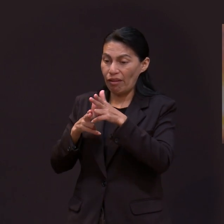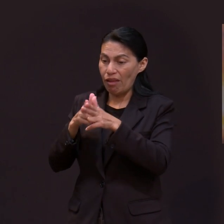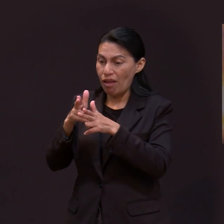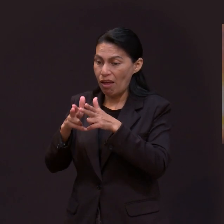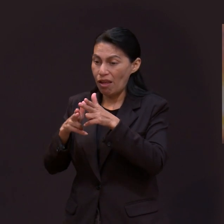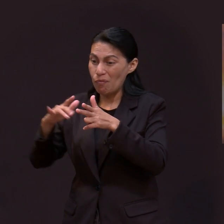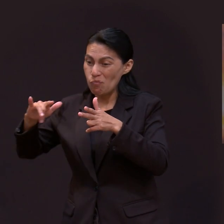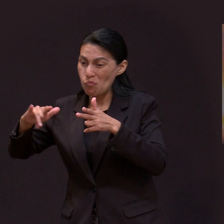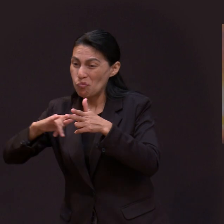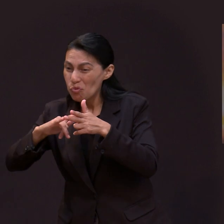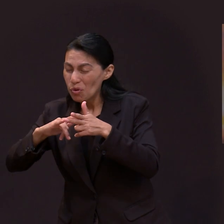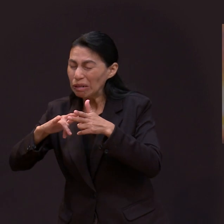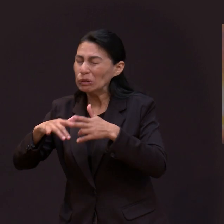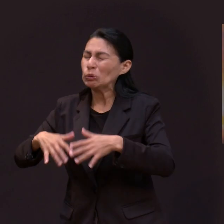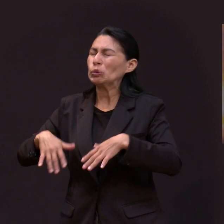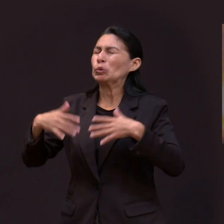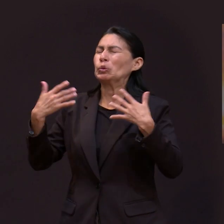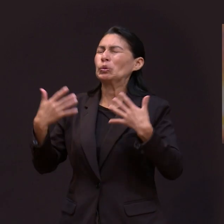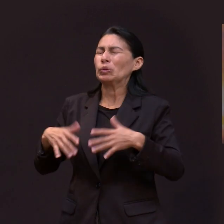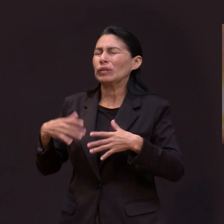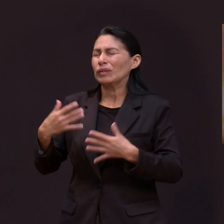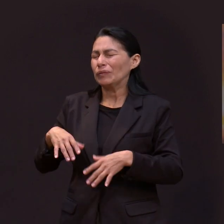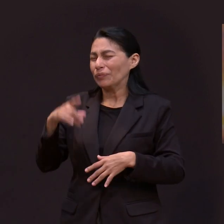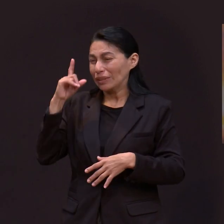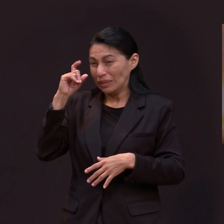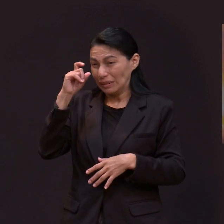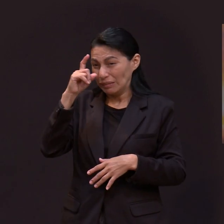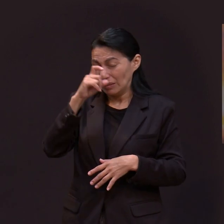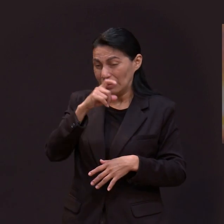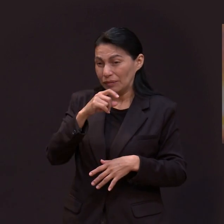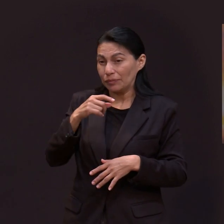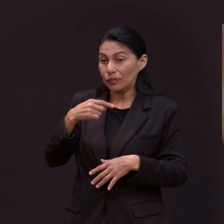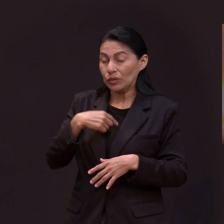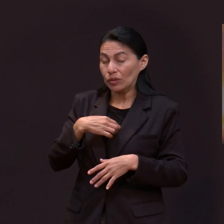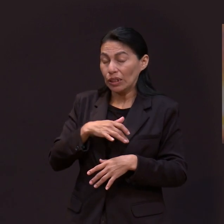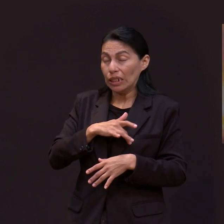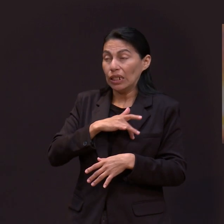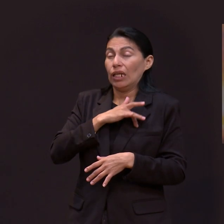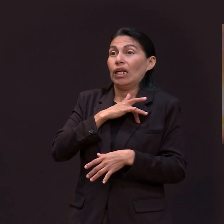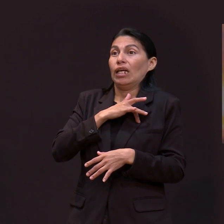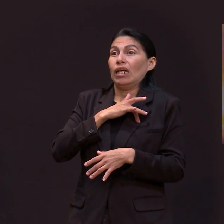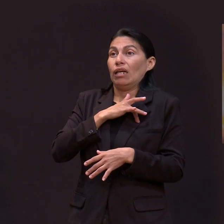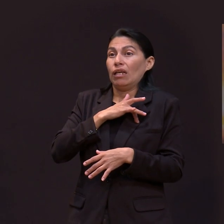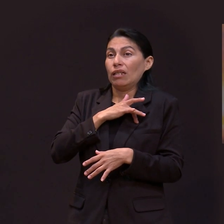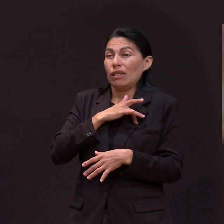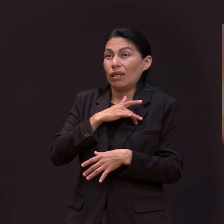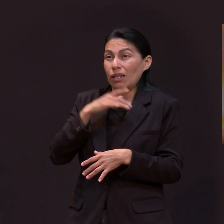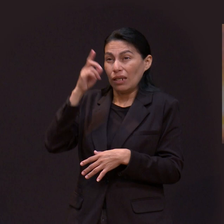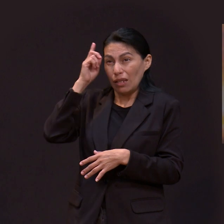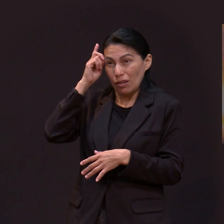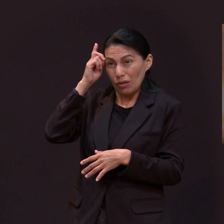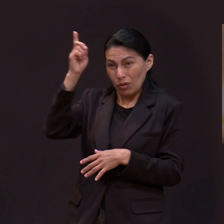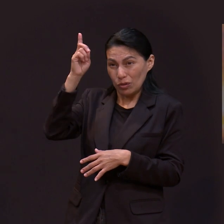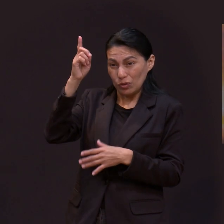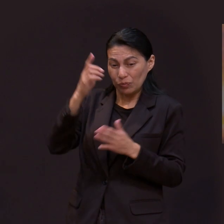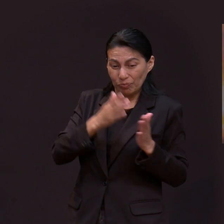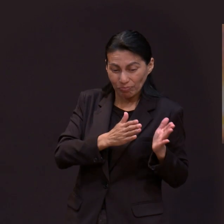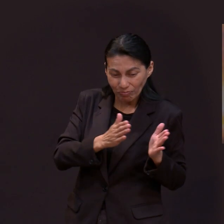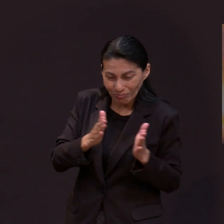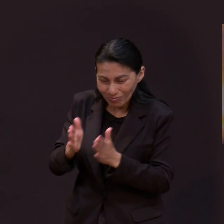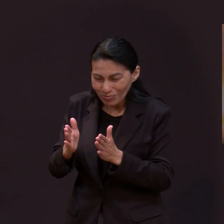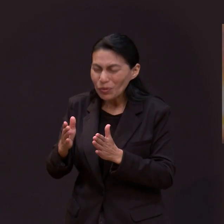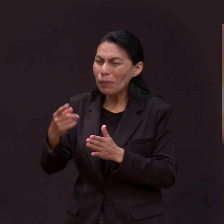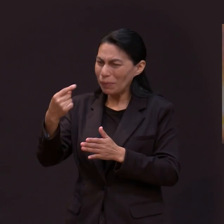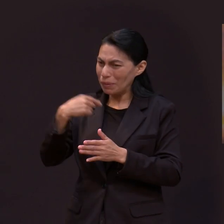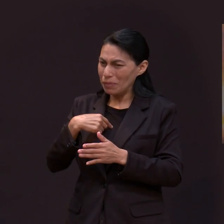da risa pero este momento estoy imaginando lo único que yo allí sentí es que que dios